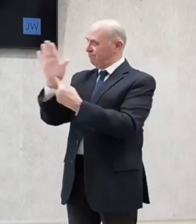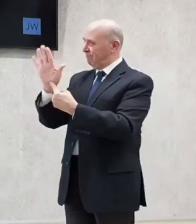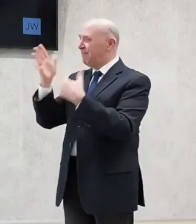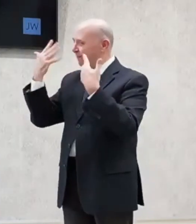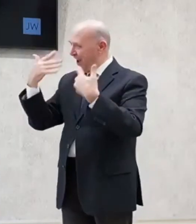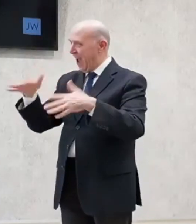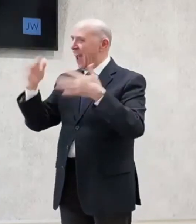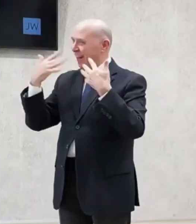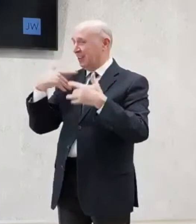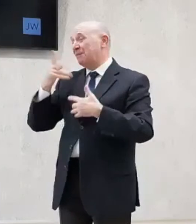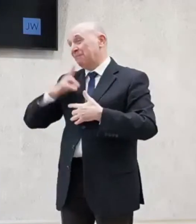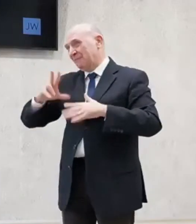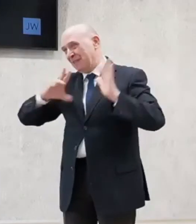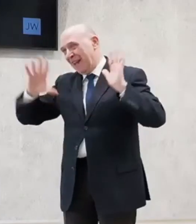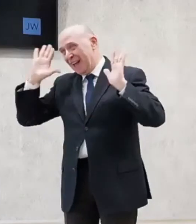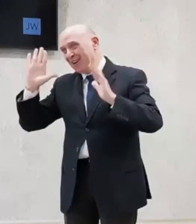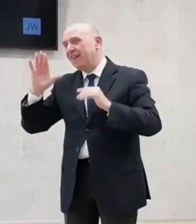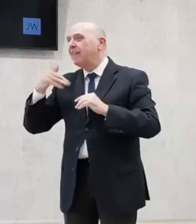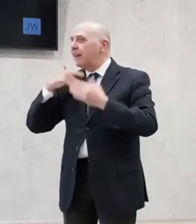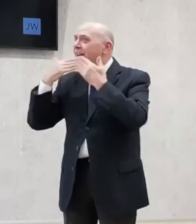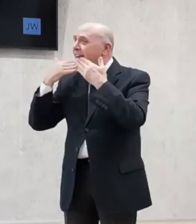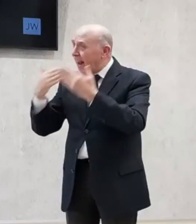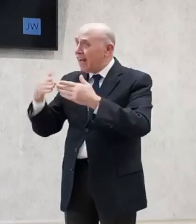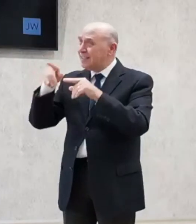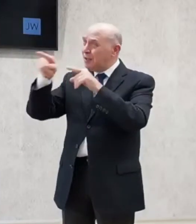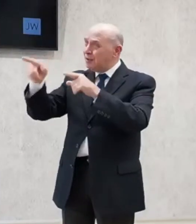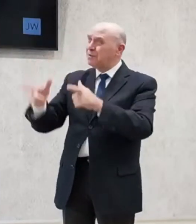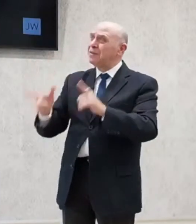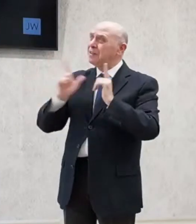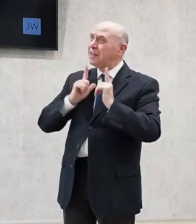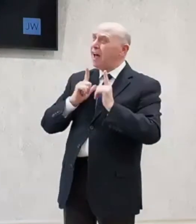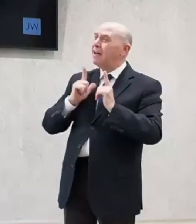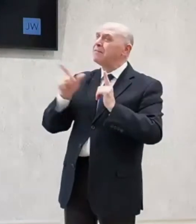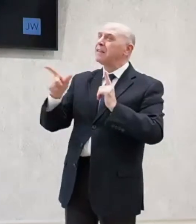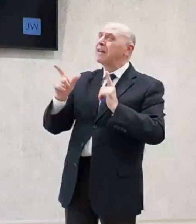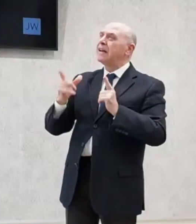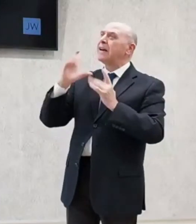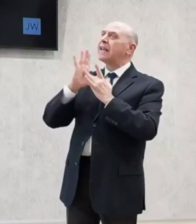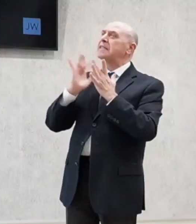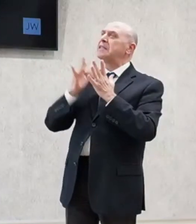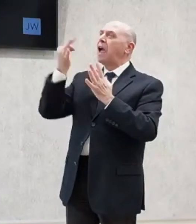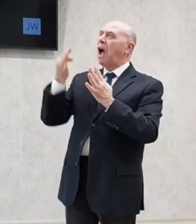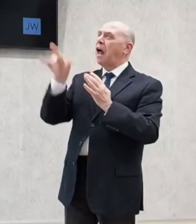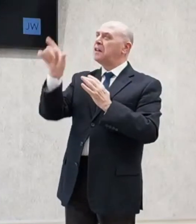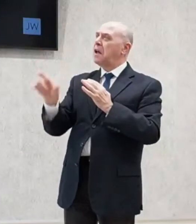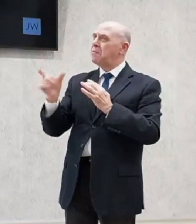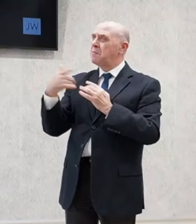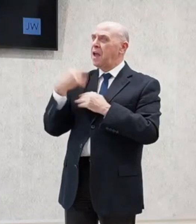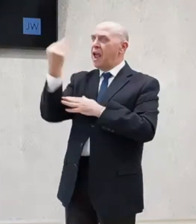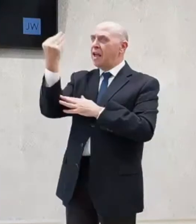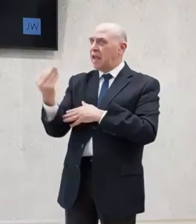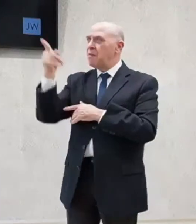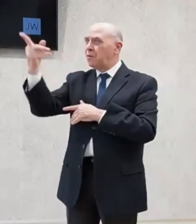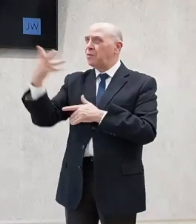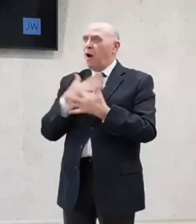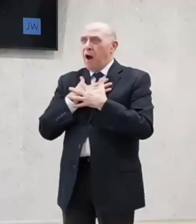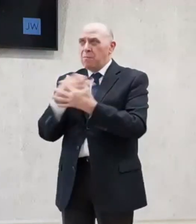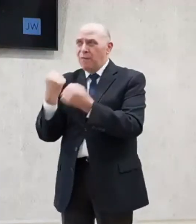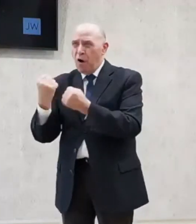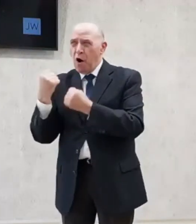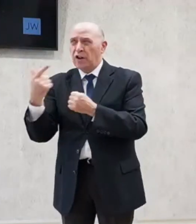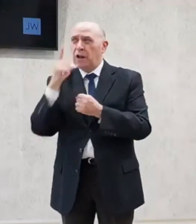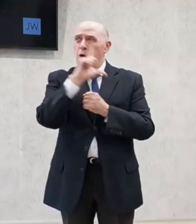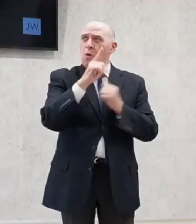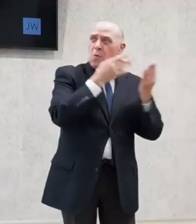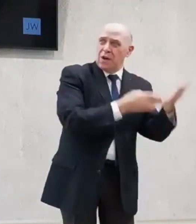Grazie Lina per quello che mi ha dato il tuo zelante esempio di Cristiana il tuo infinito amore per Luigi per Alfonso e per